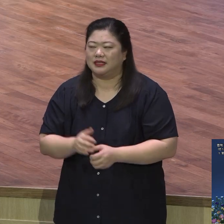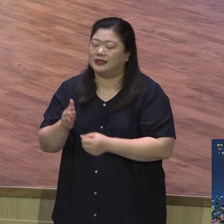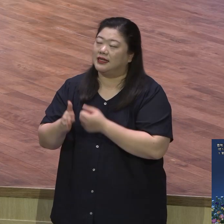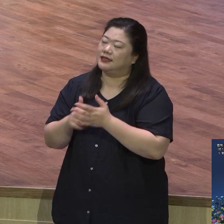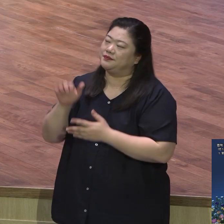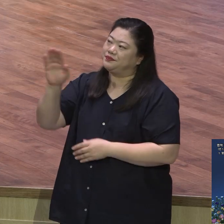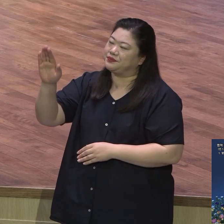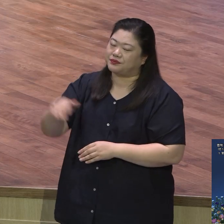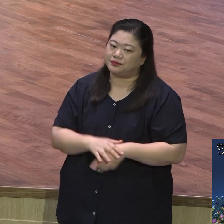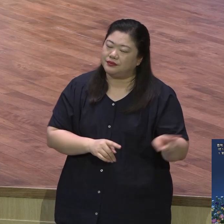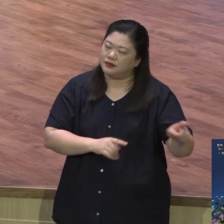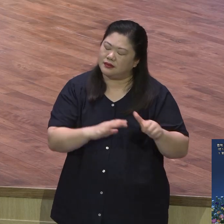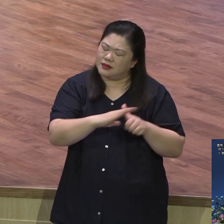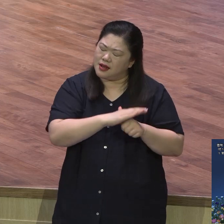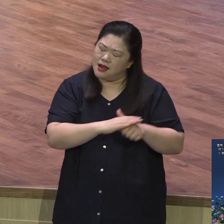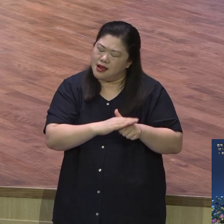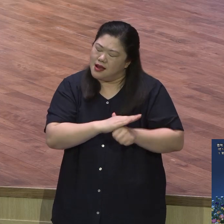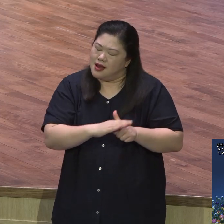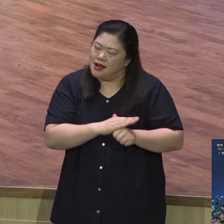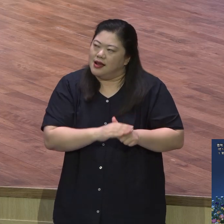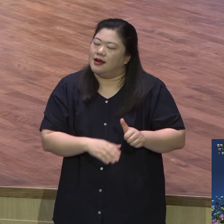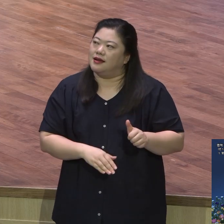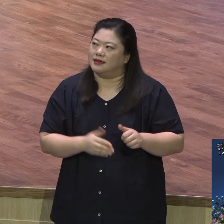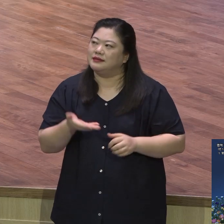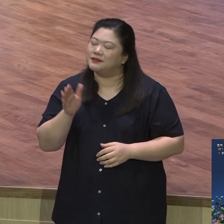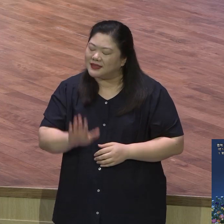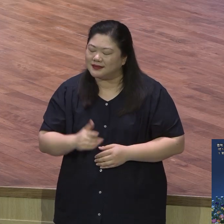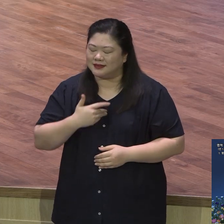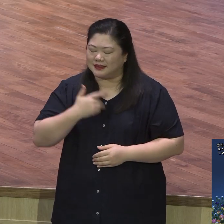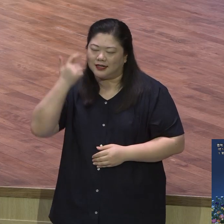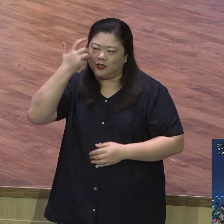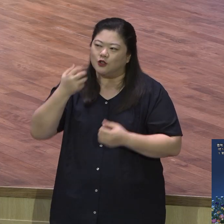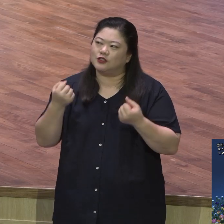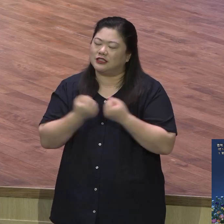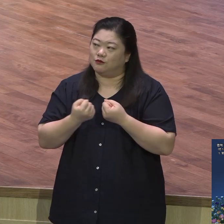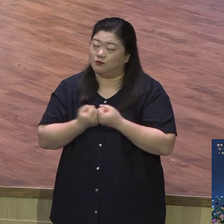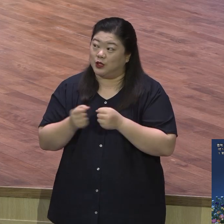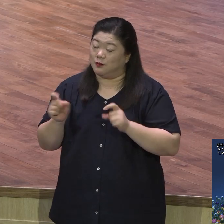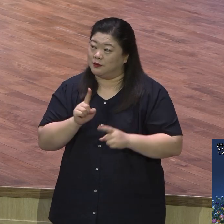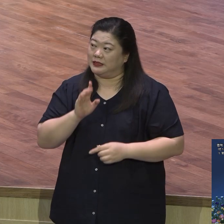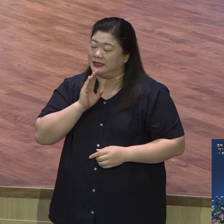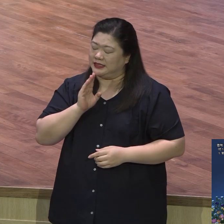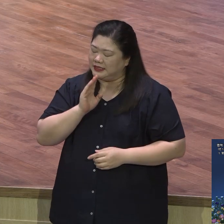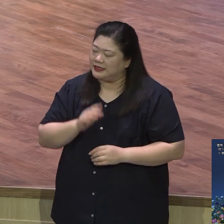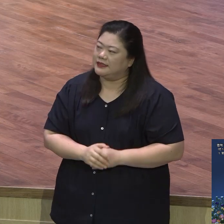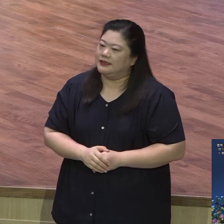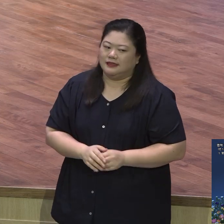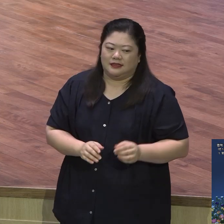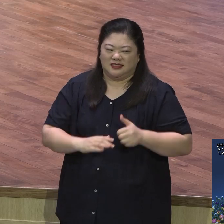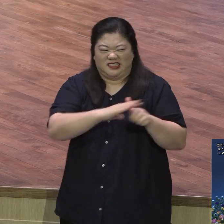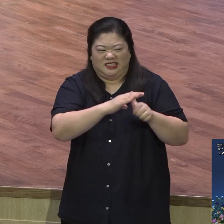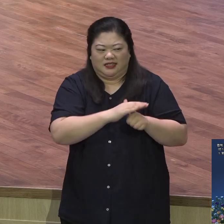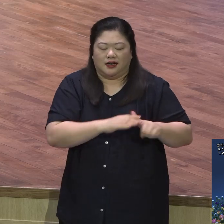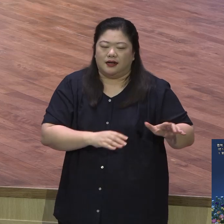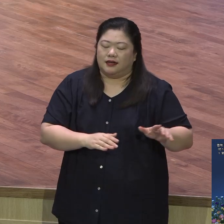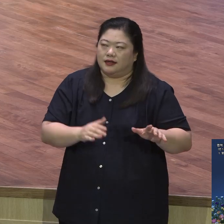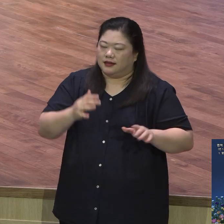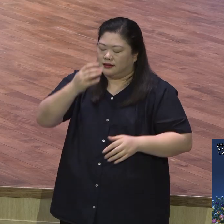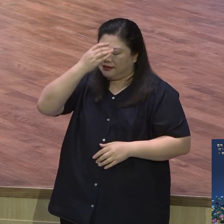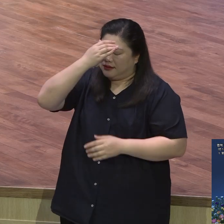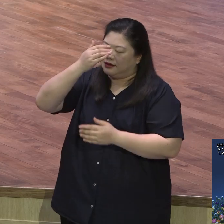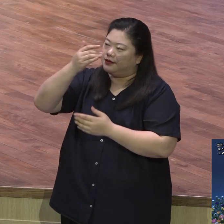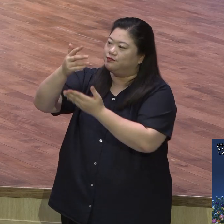육신적인 싸움이 아니라 영적 싸움을 싸우라고 나를 괴롭히구나. 주여 기도시작. 영적 싸움은 뭐예요? 기도시작.